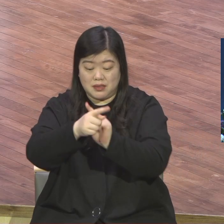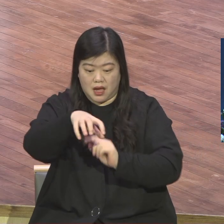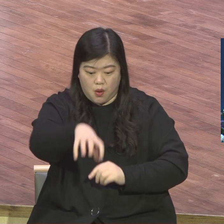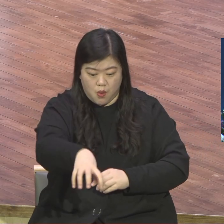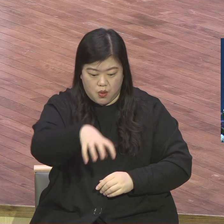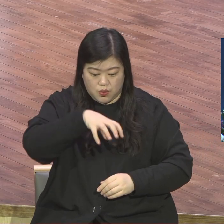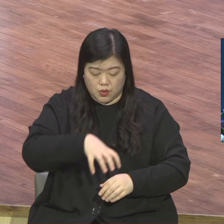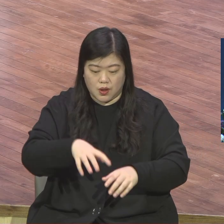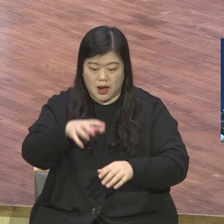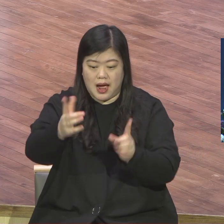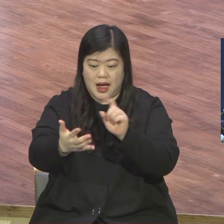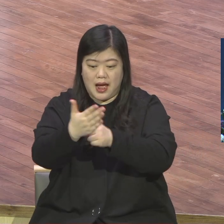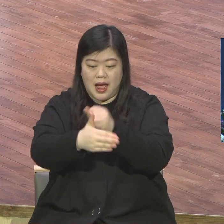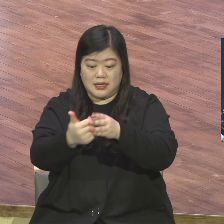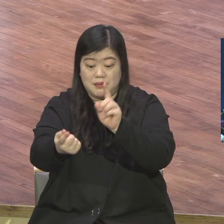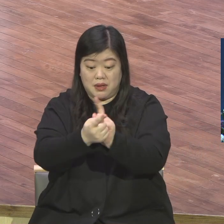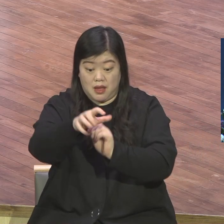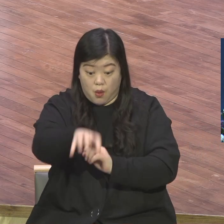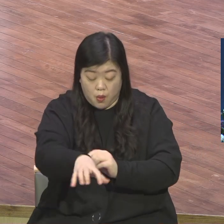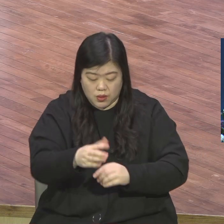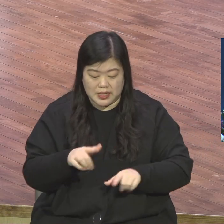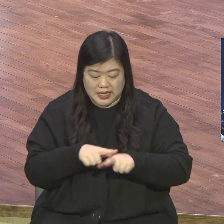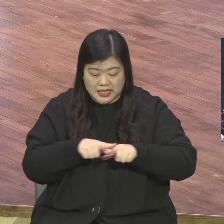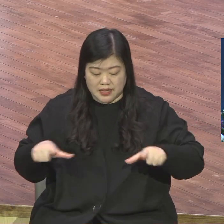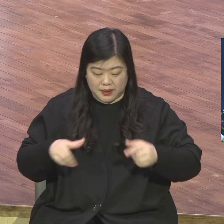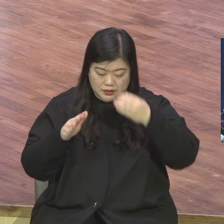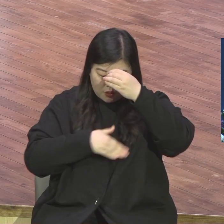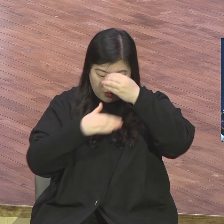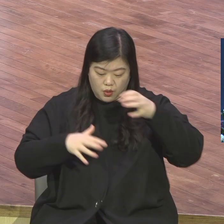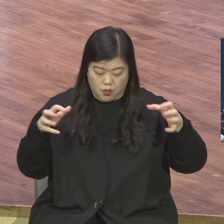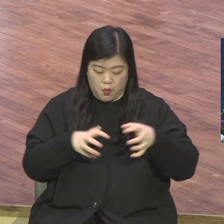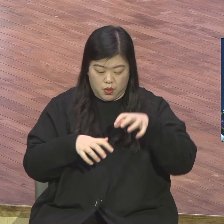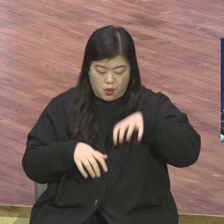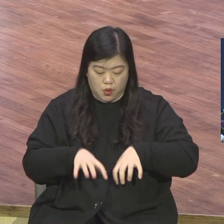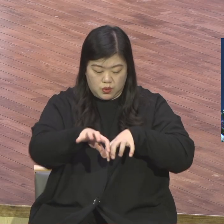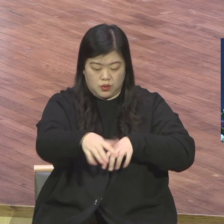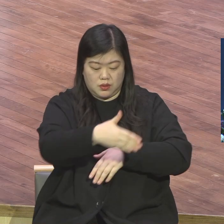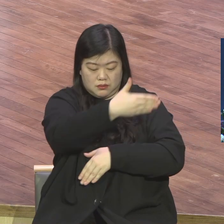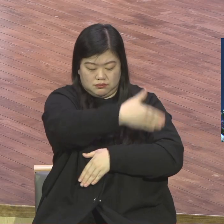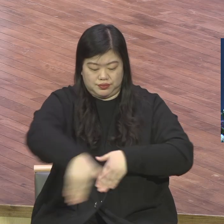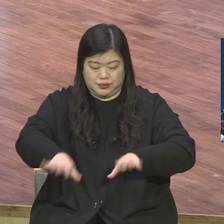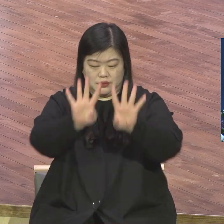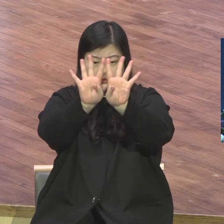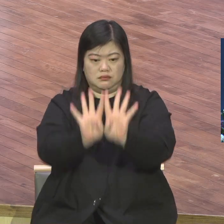이제는 하나님의 자녀 된 모든 성도들은 마음껏 하나님 앞에 나가서 예배하라.